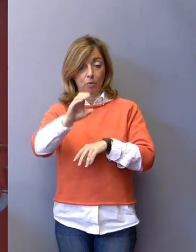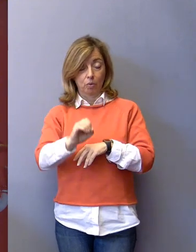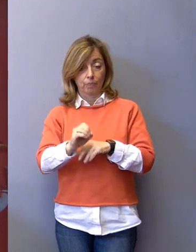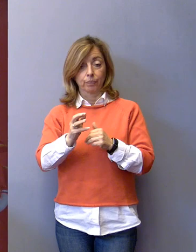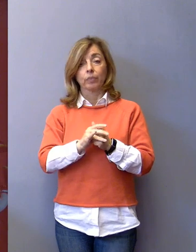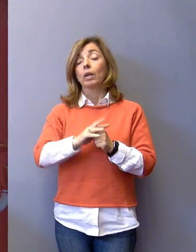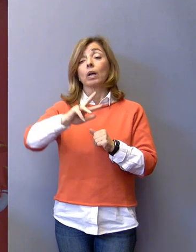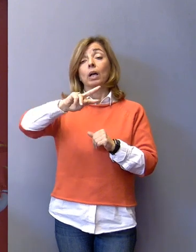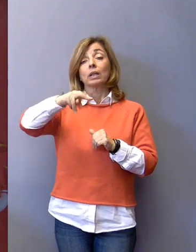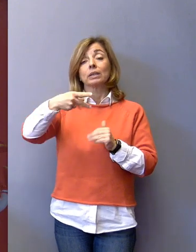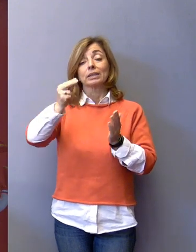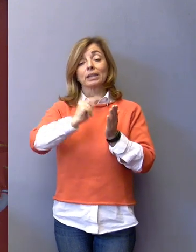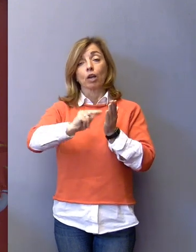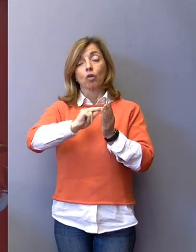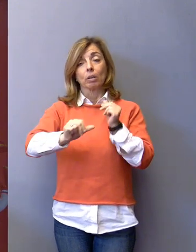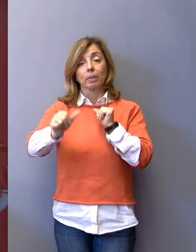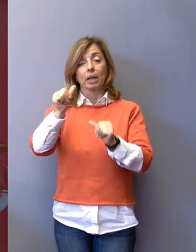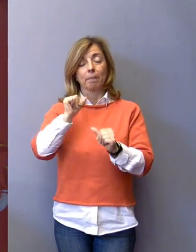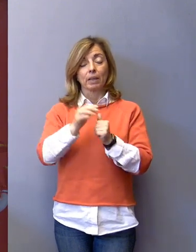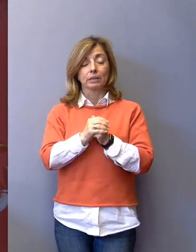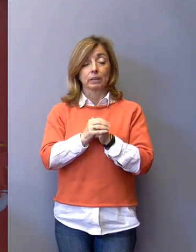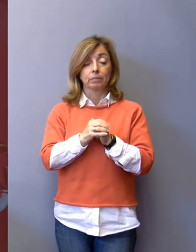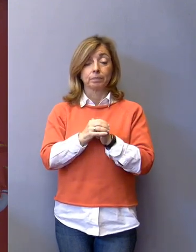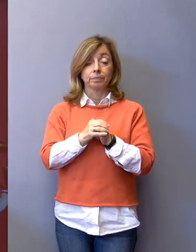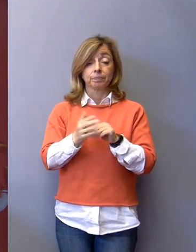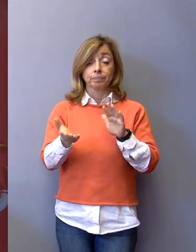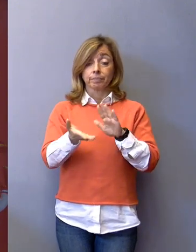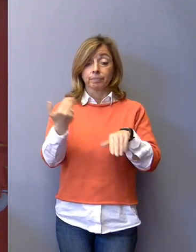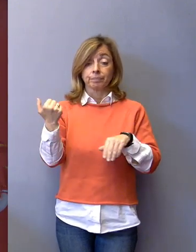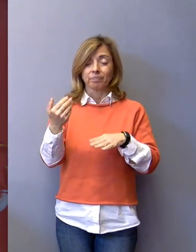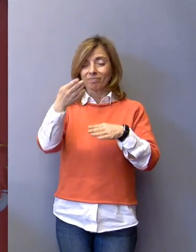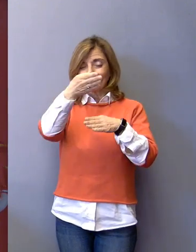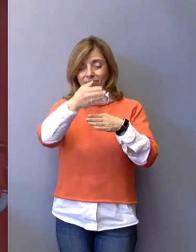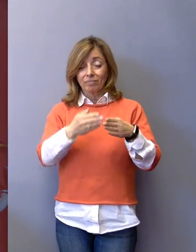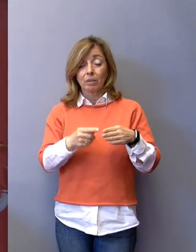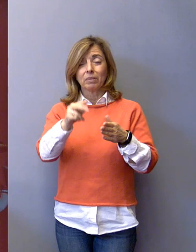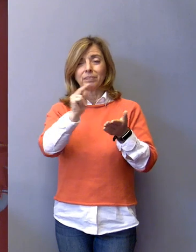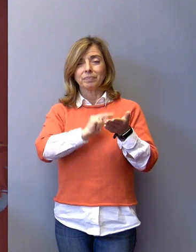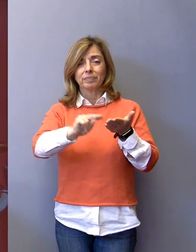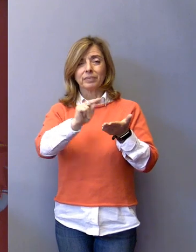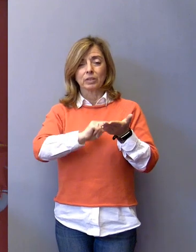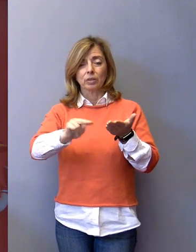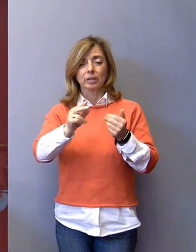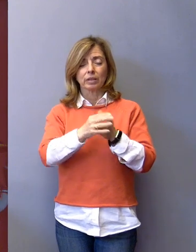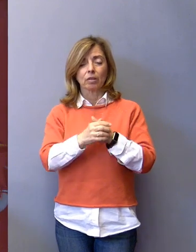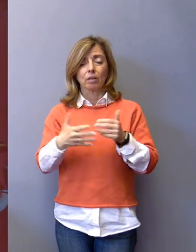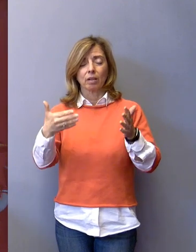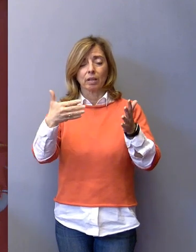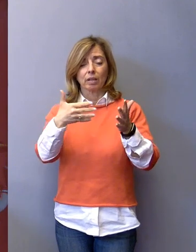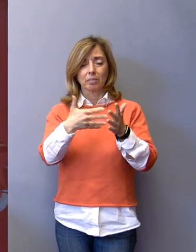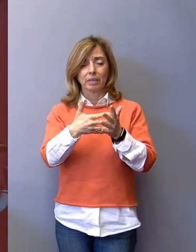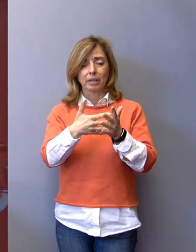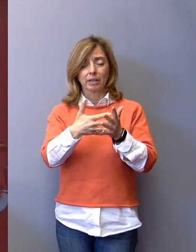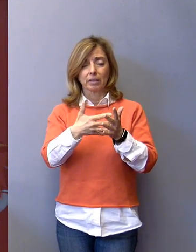premessa toglierei invece la parte da dove c'è scritto con le limitazioni delle